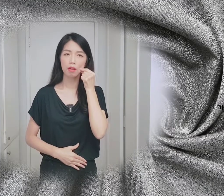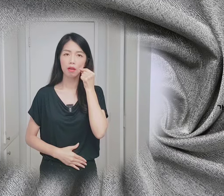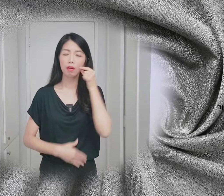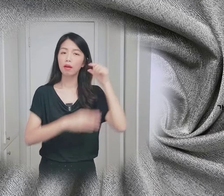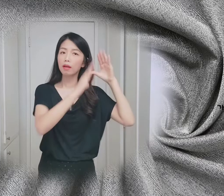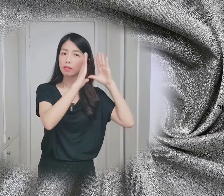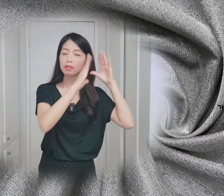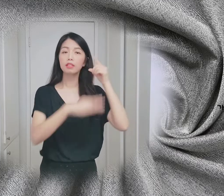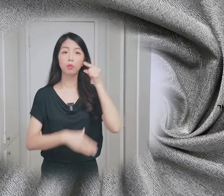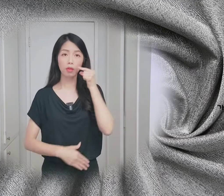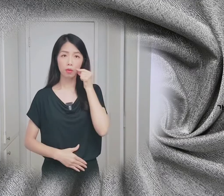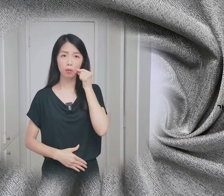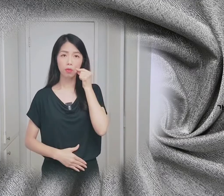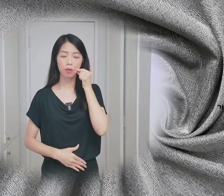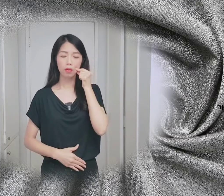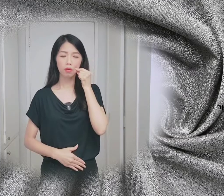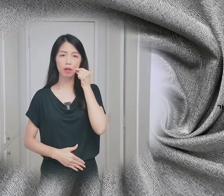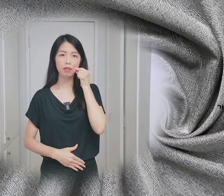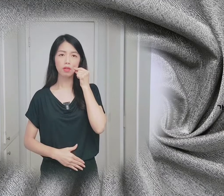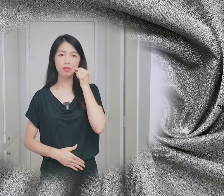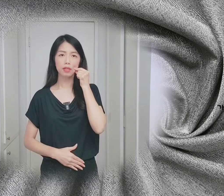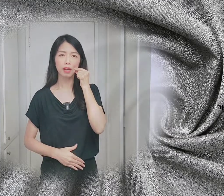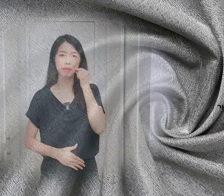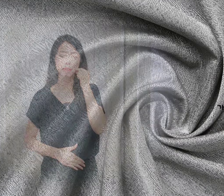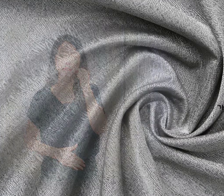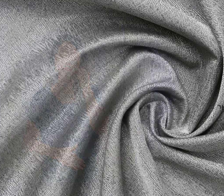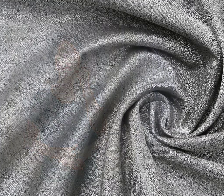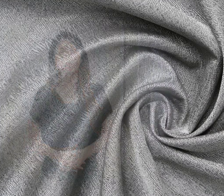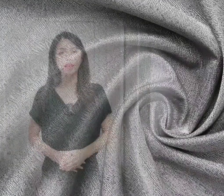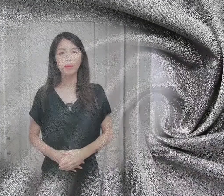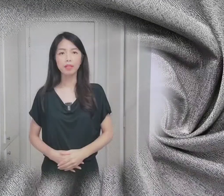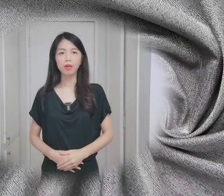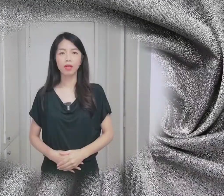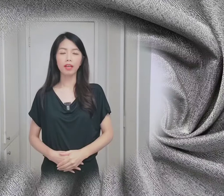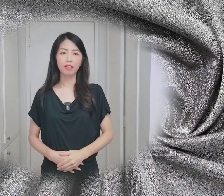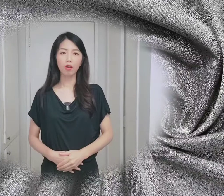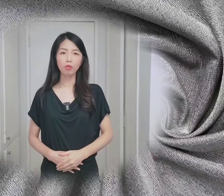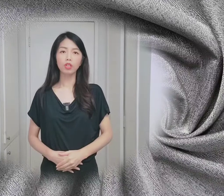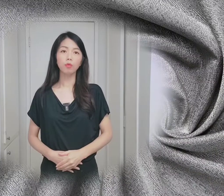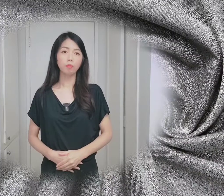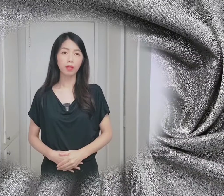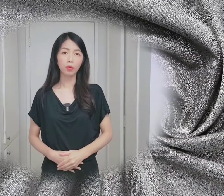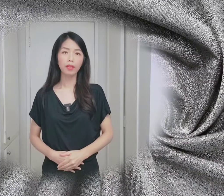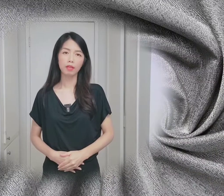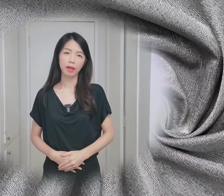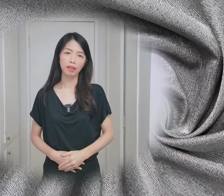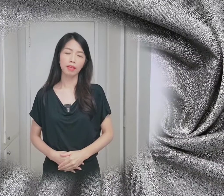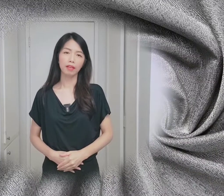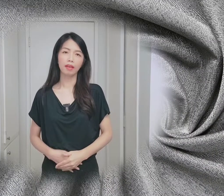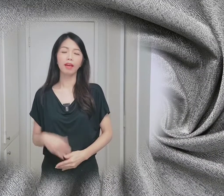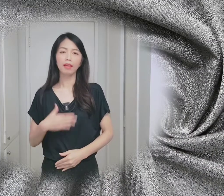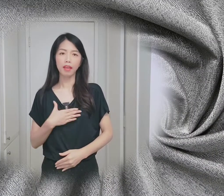돼요. 듣지 못했고 이렇게 해석을 했습니다. 내 믿음 연약해져 주님 원망도